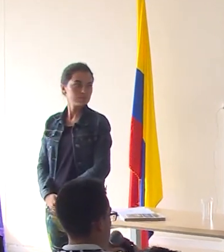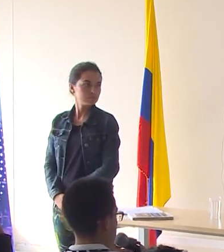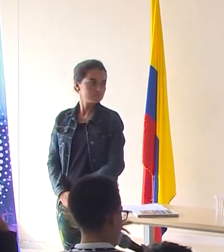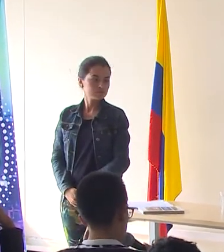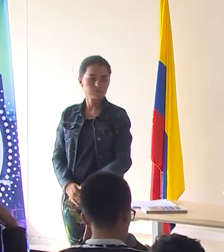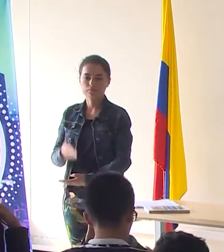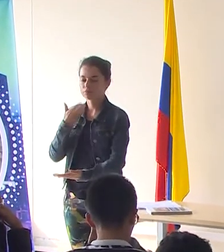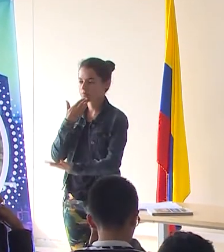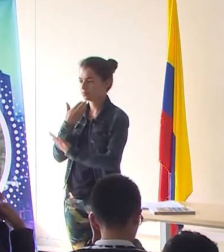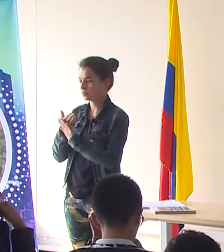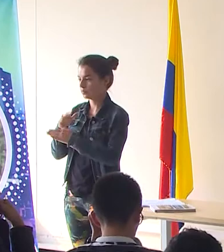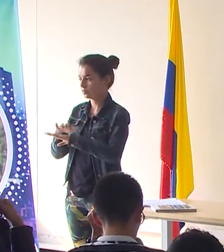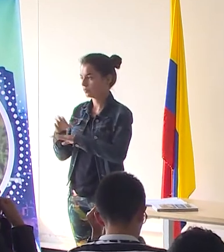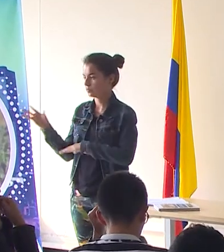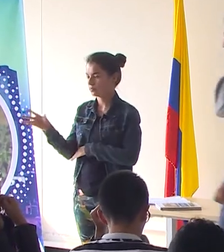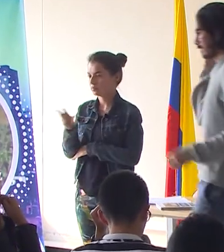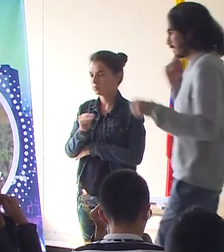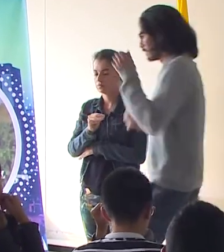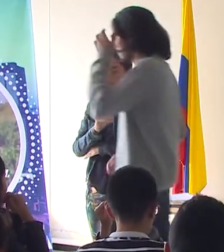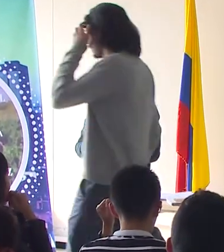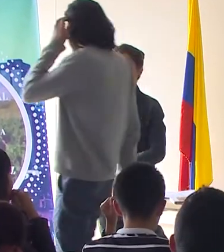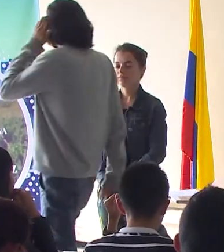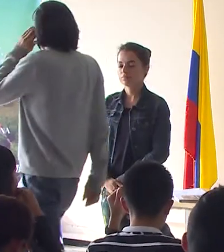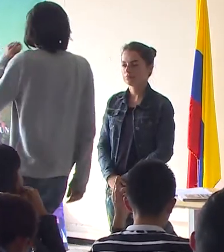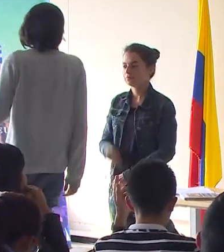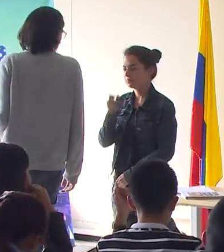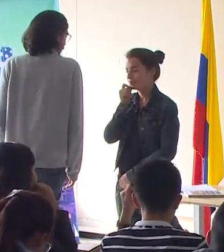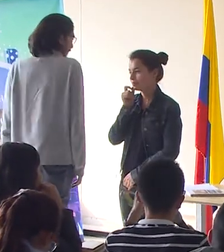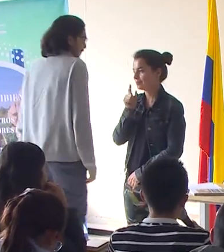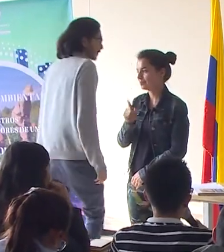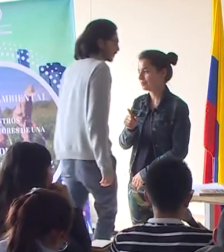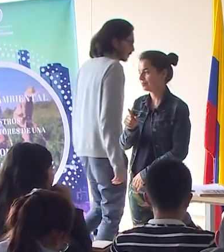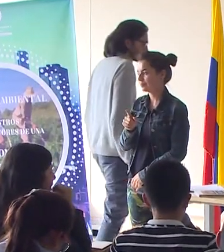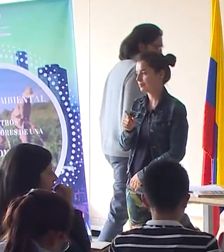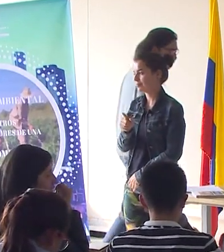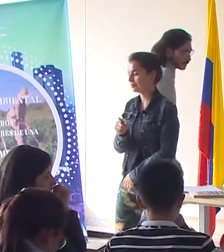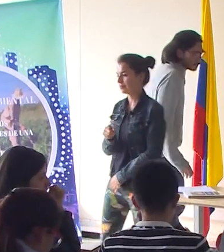muy buenas tardes a todos bueno me preguntaba hacia